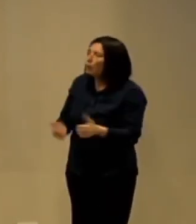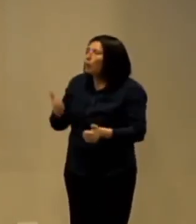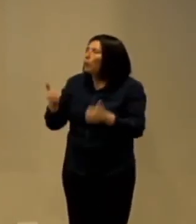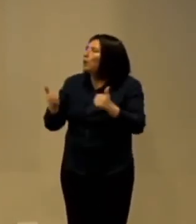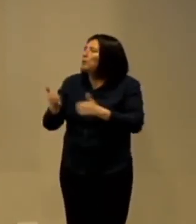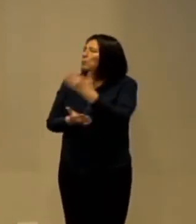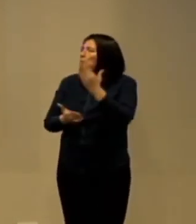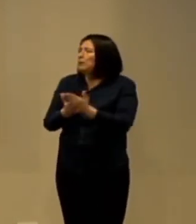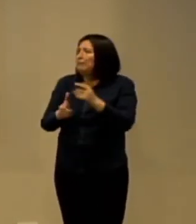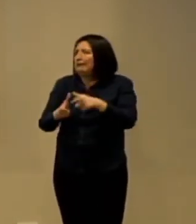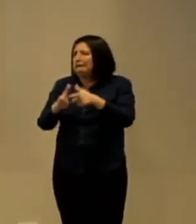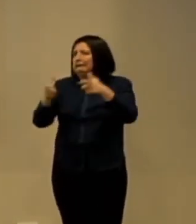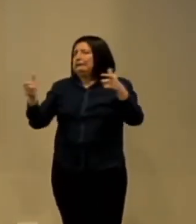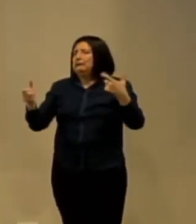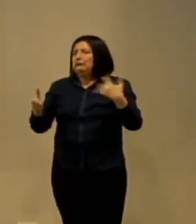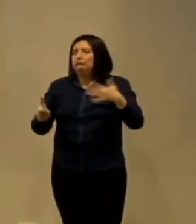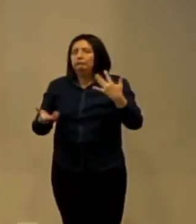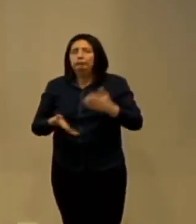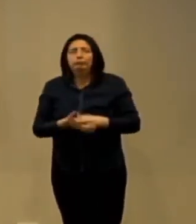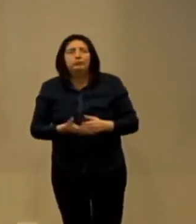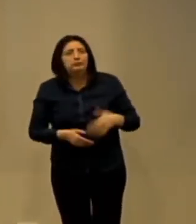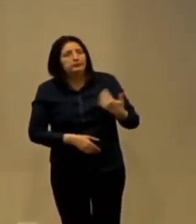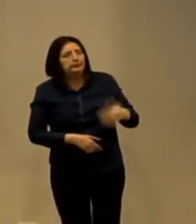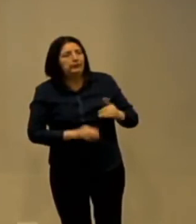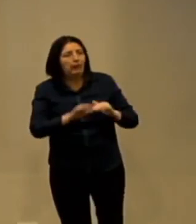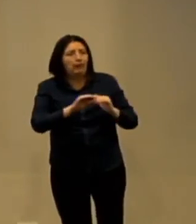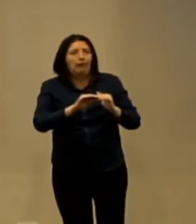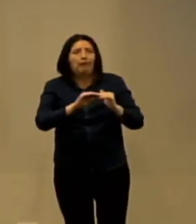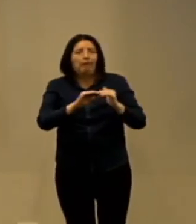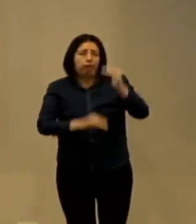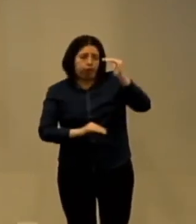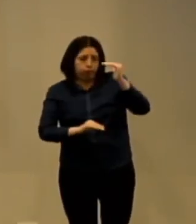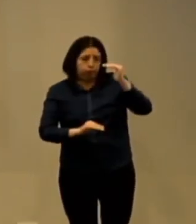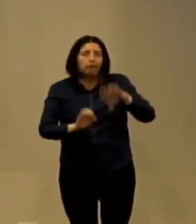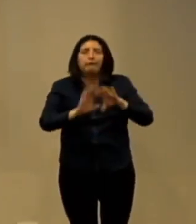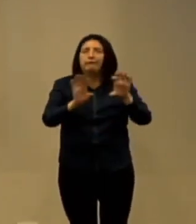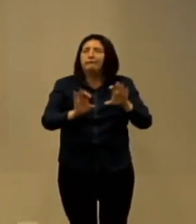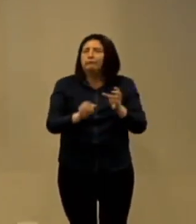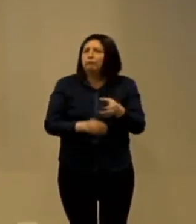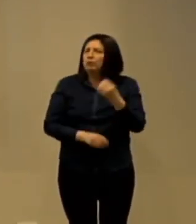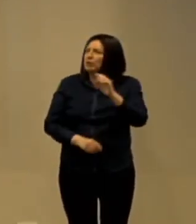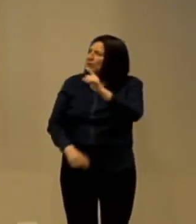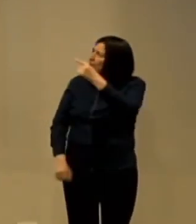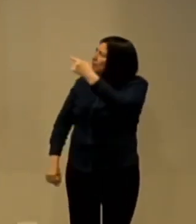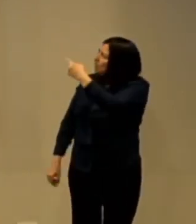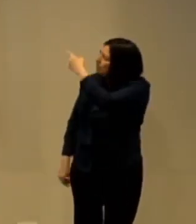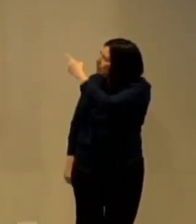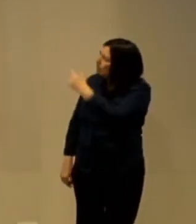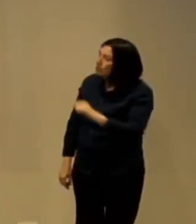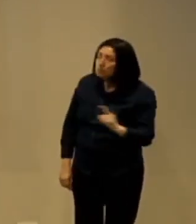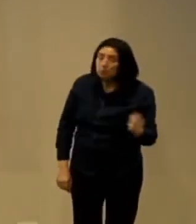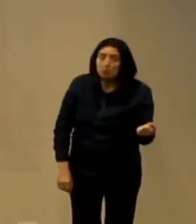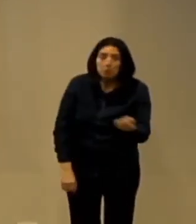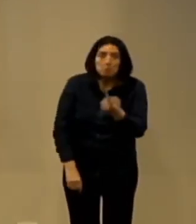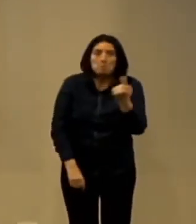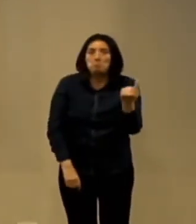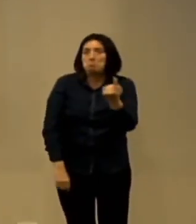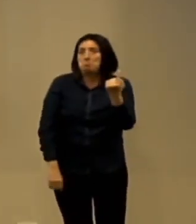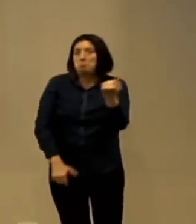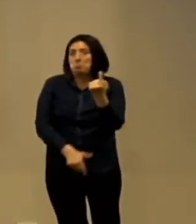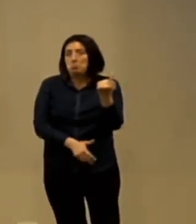problemas? Grandes brechas de certificación. ¿Por qué lo pongo primero? Porque el único elemento que